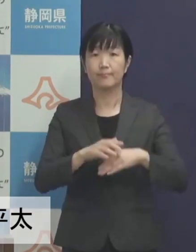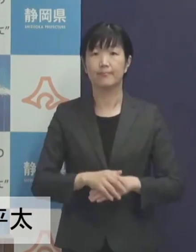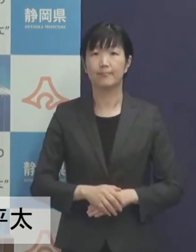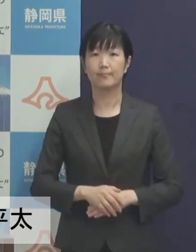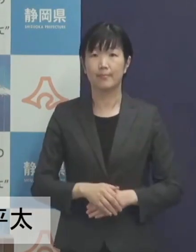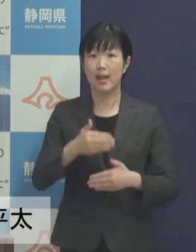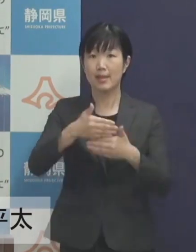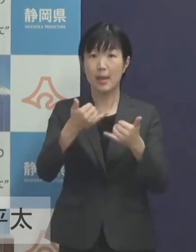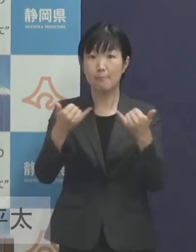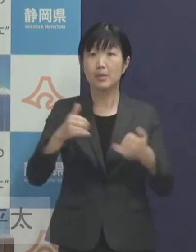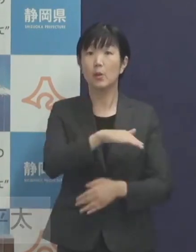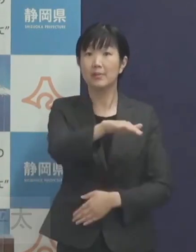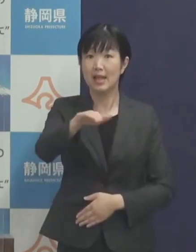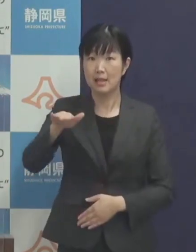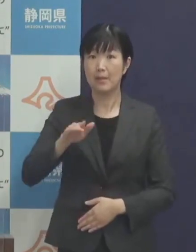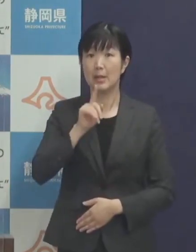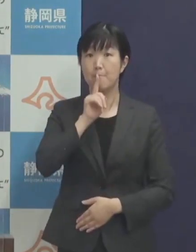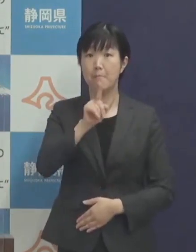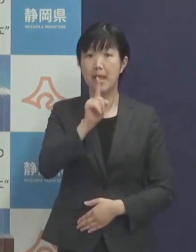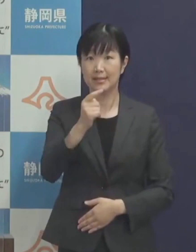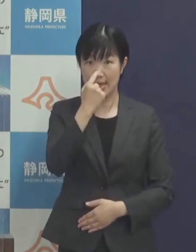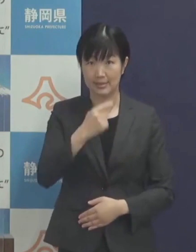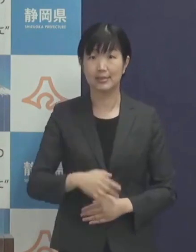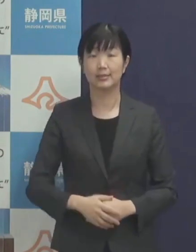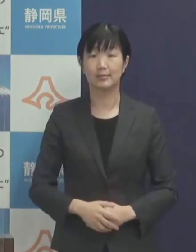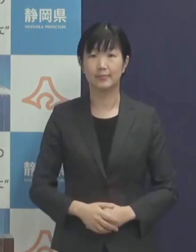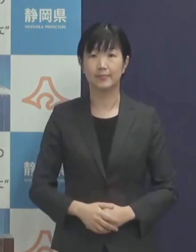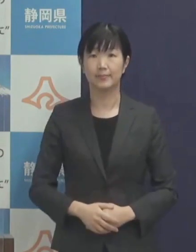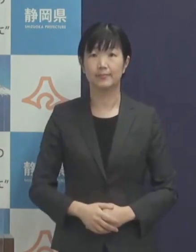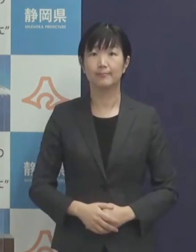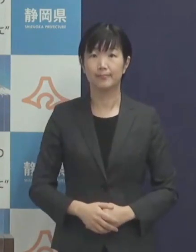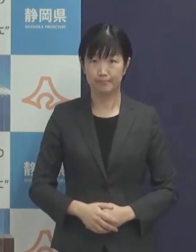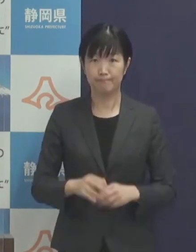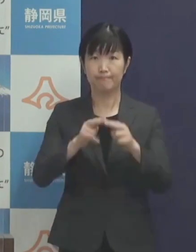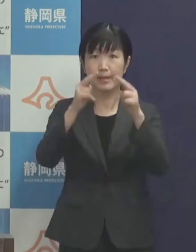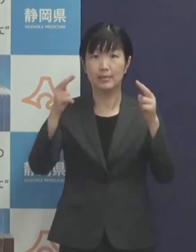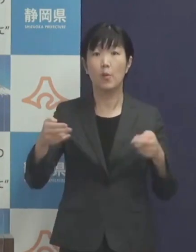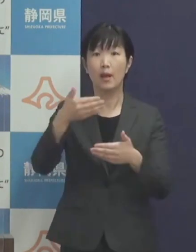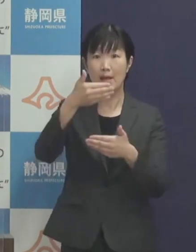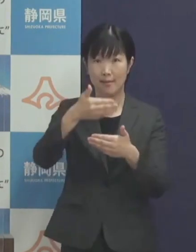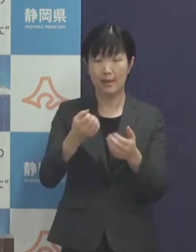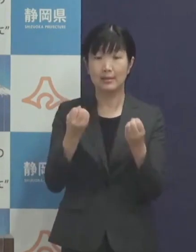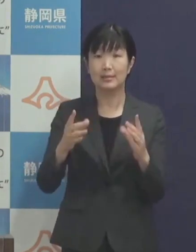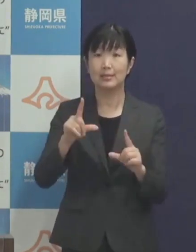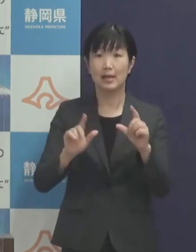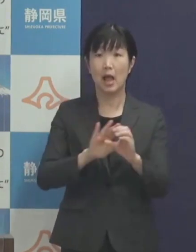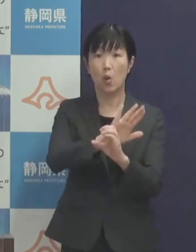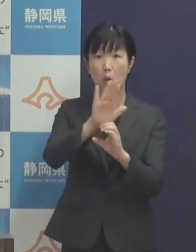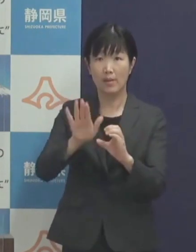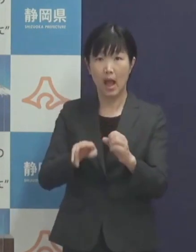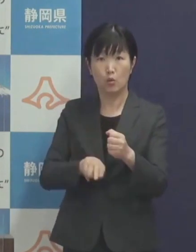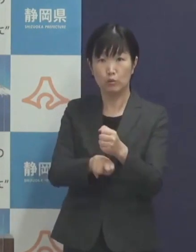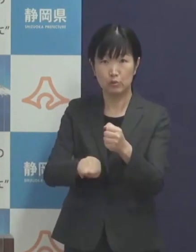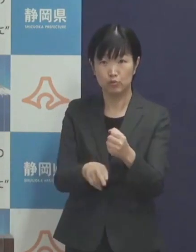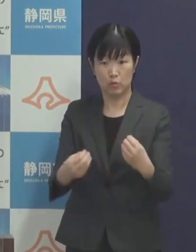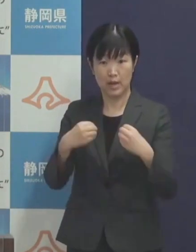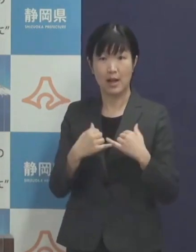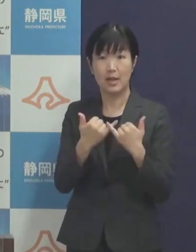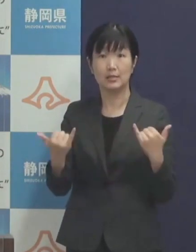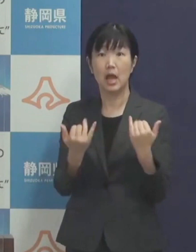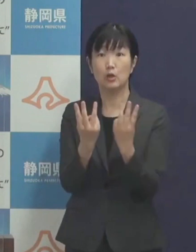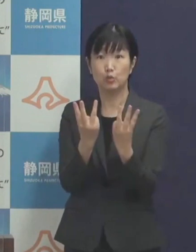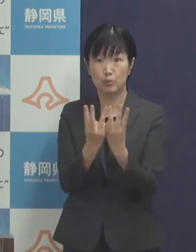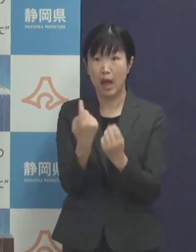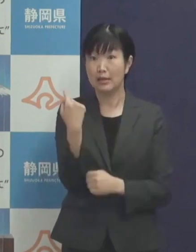方から県民の皆様へのメッセージでございます。本県の新型コロナウイルスの感染者数は昨